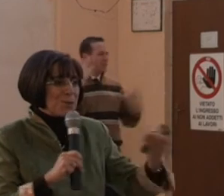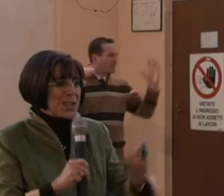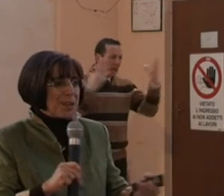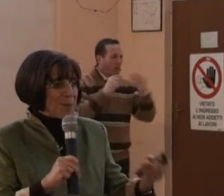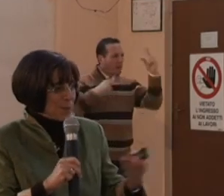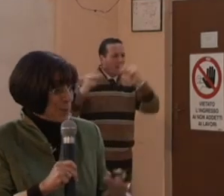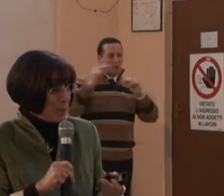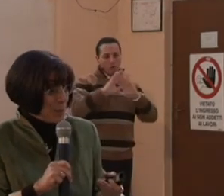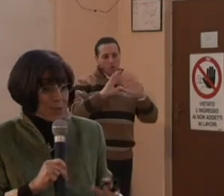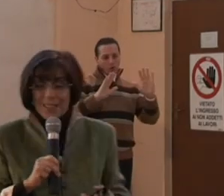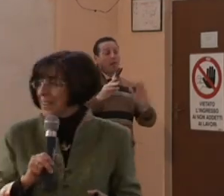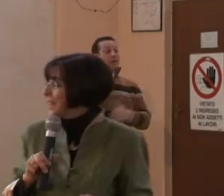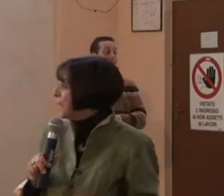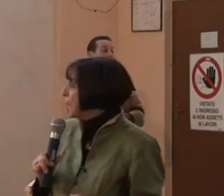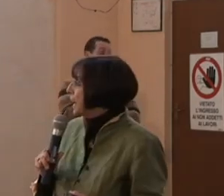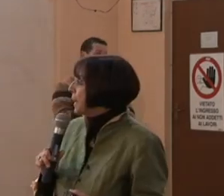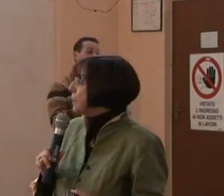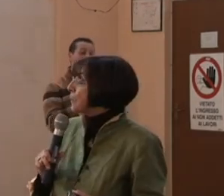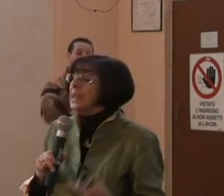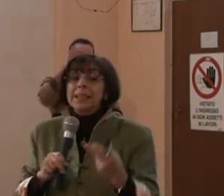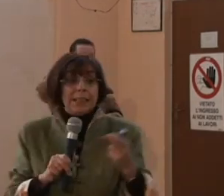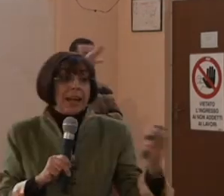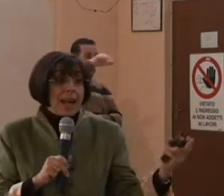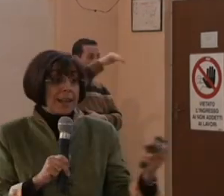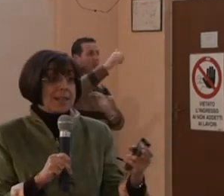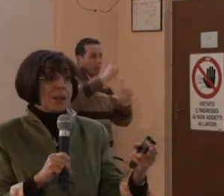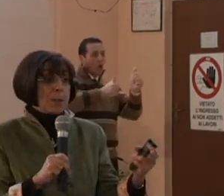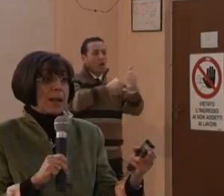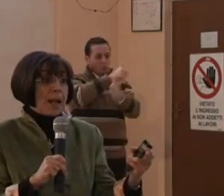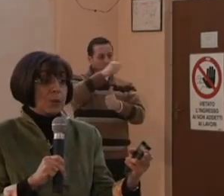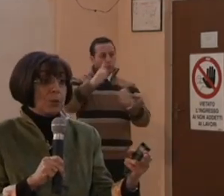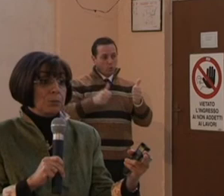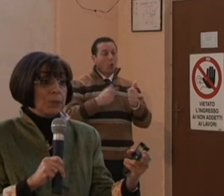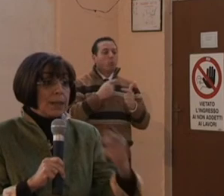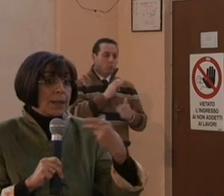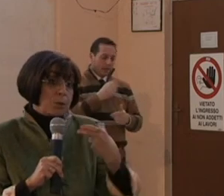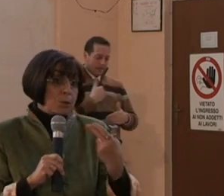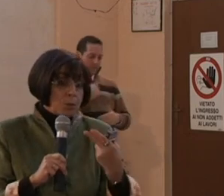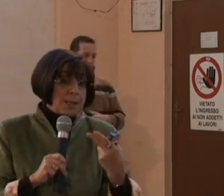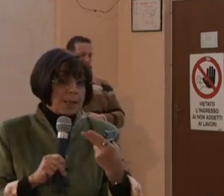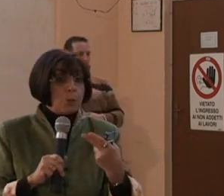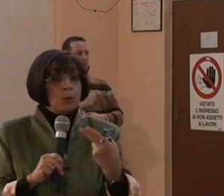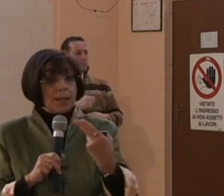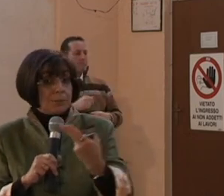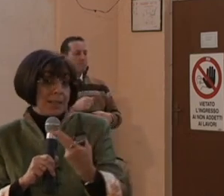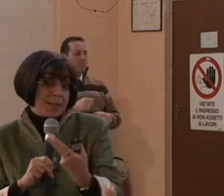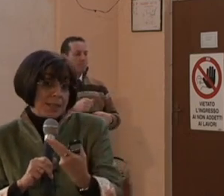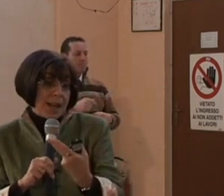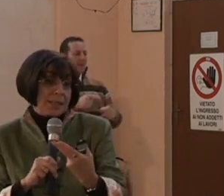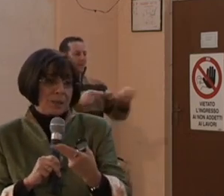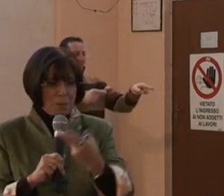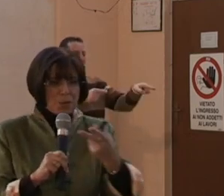ma bisogna sempre sovrapporsi, e indicare chi sta parlando. E questo dovrebbe essere cura